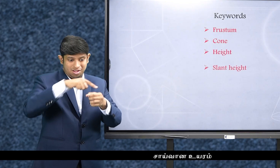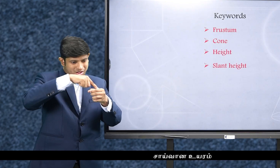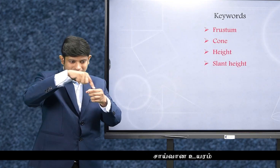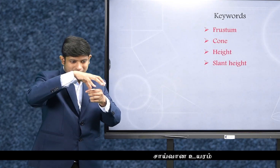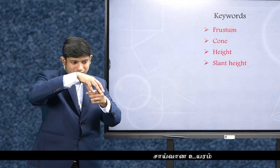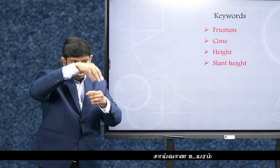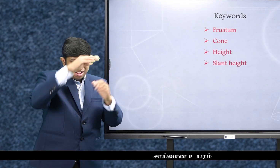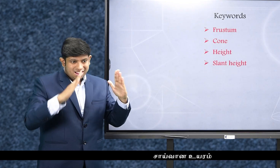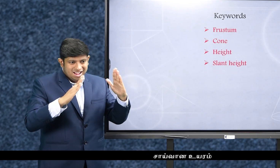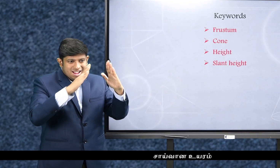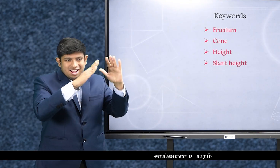சாய்வான உயரம்,